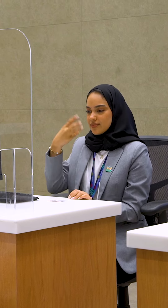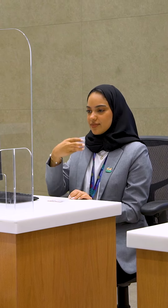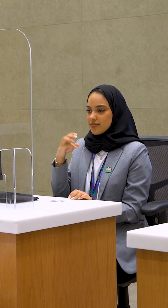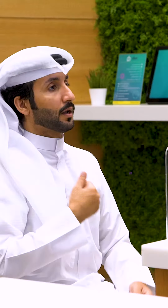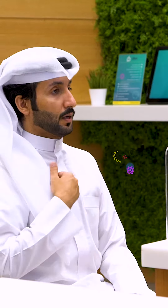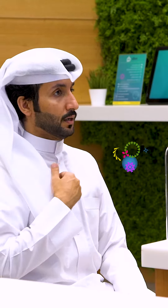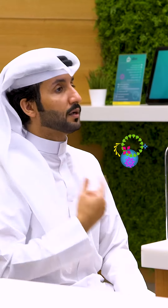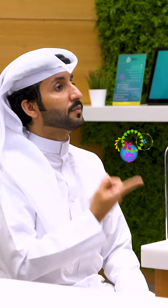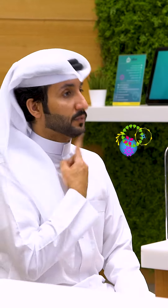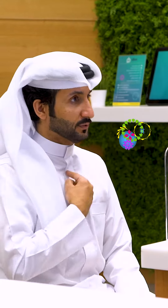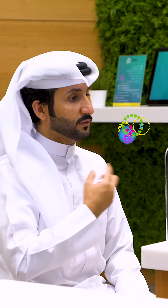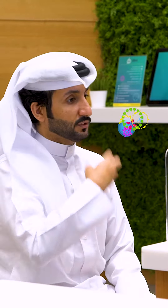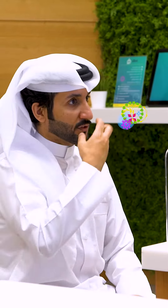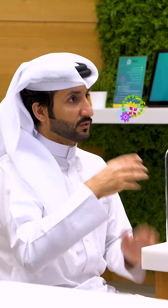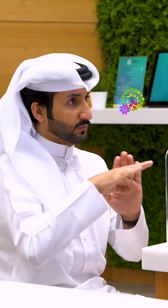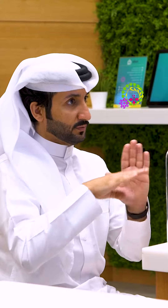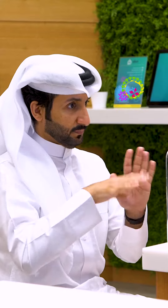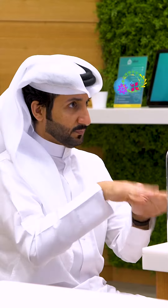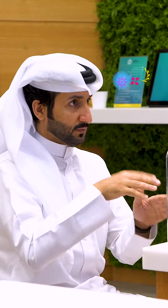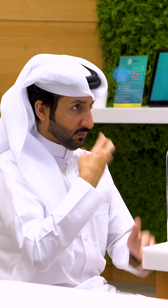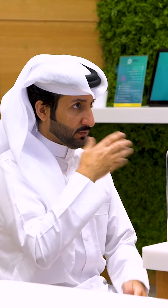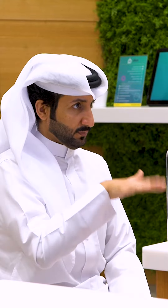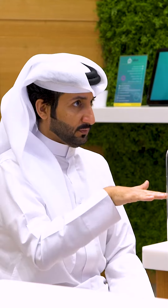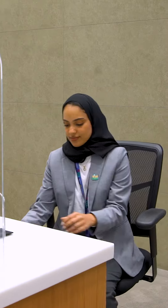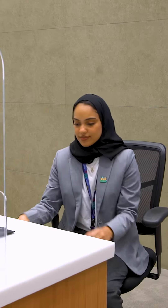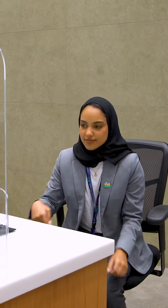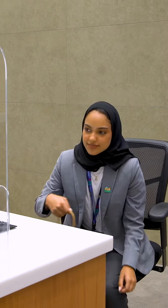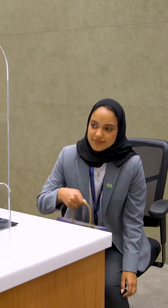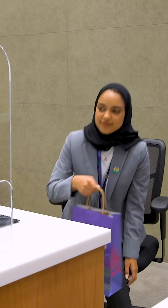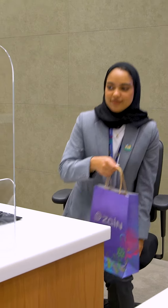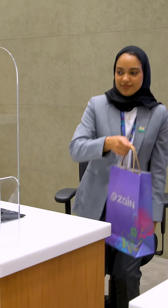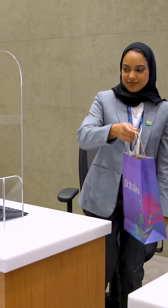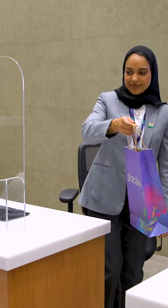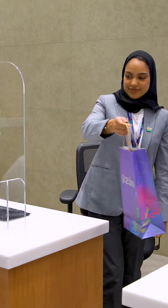للغة الإشارة نؤكد على أننا نسعى دائما في زين إلى غرس